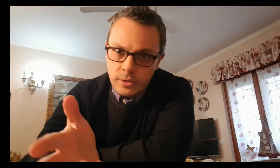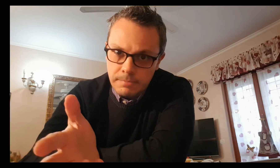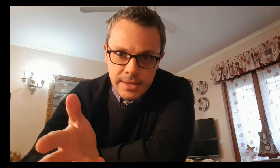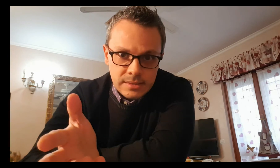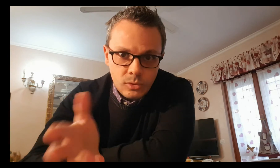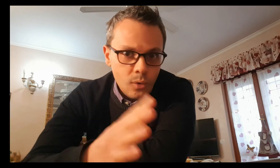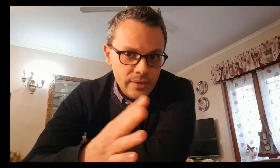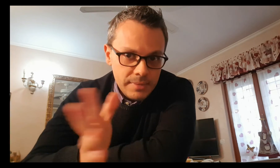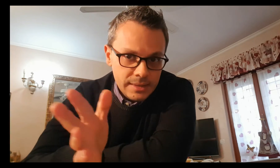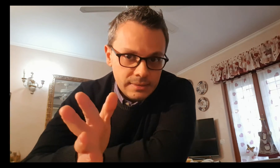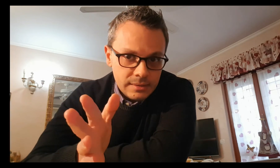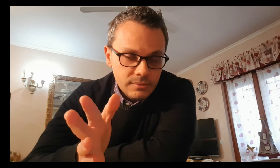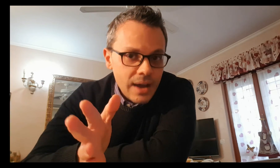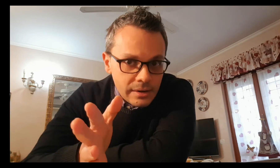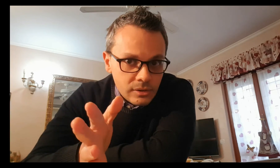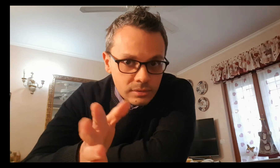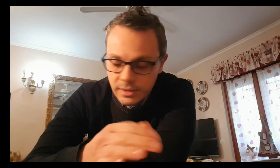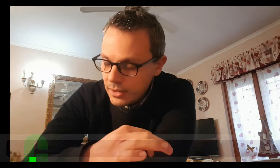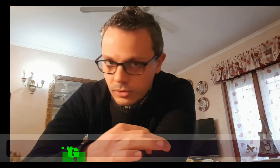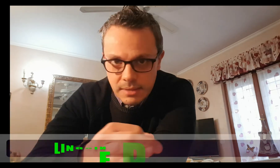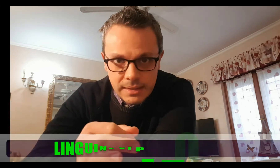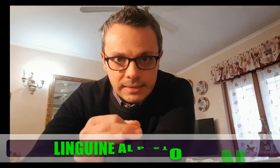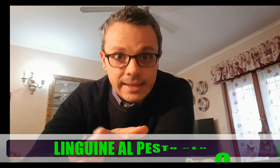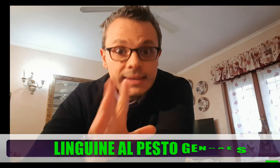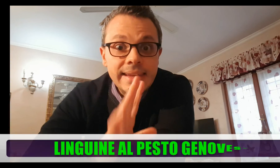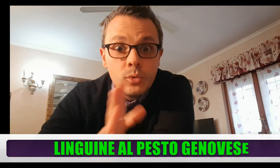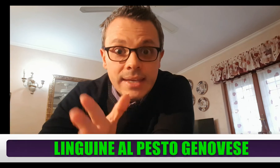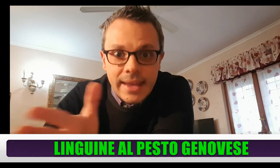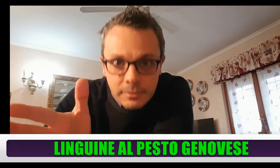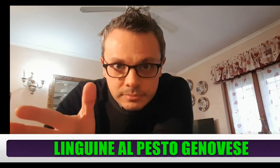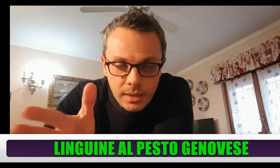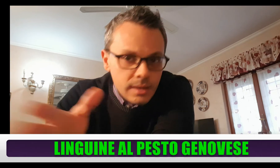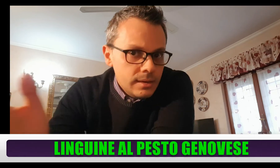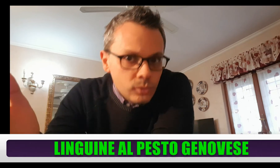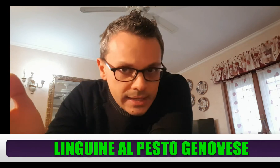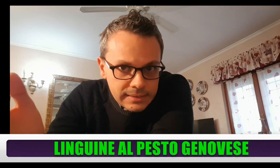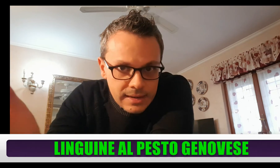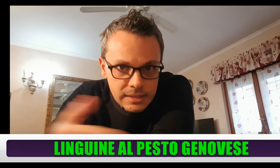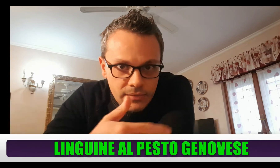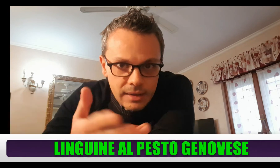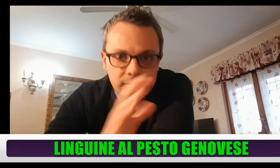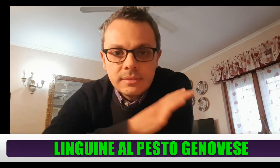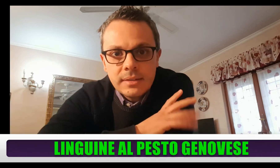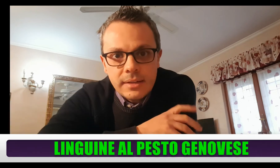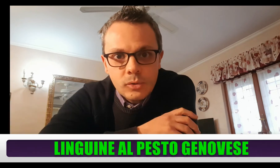il pesto, ovviamente, vanno rigorosamente le linguine. L'unica alternativa